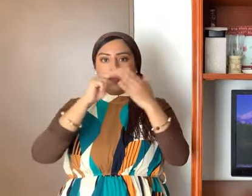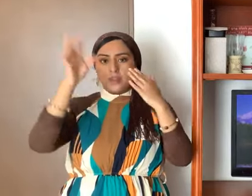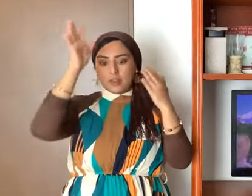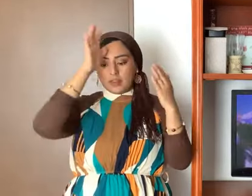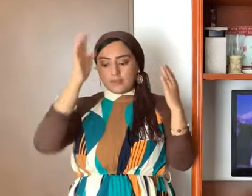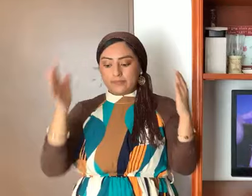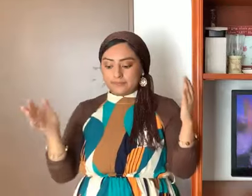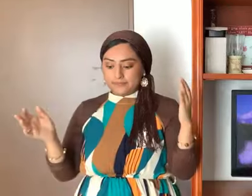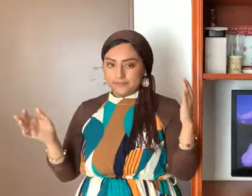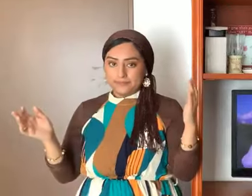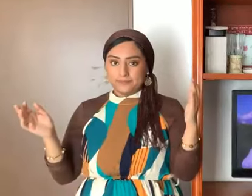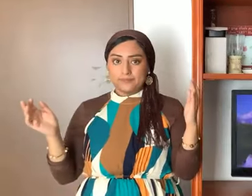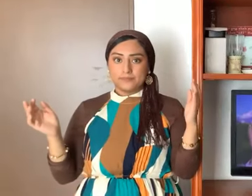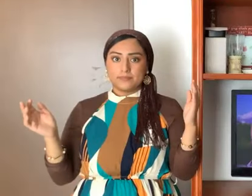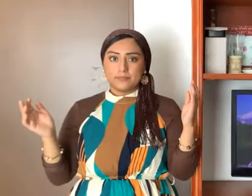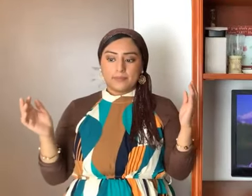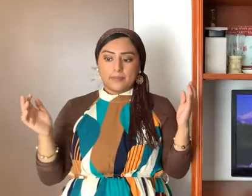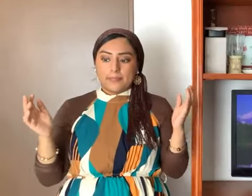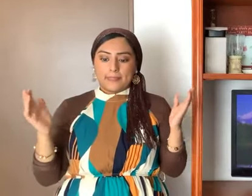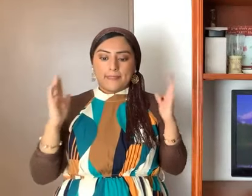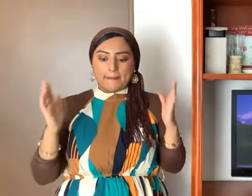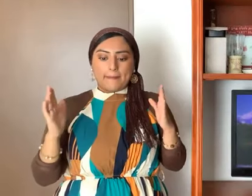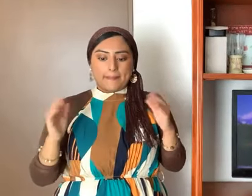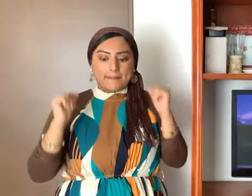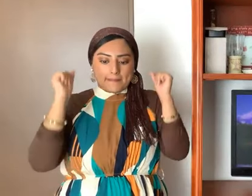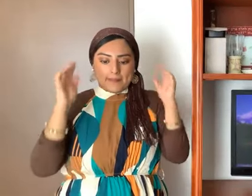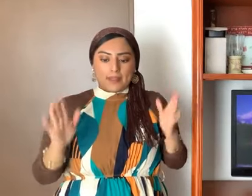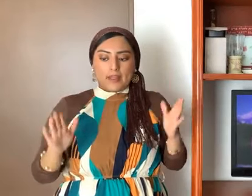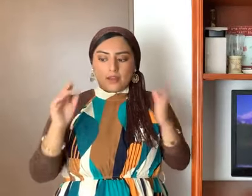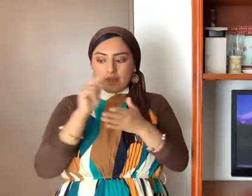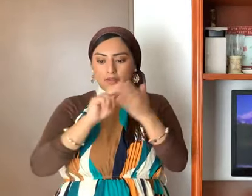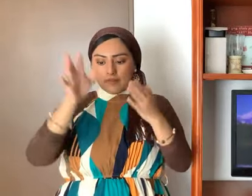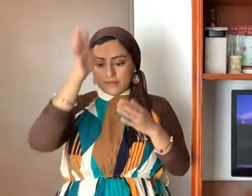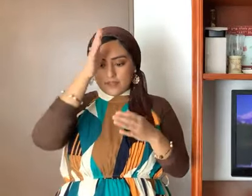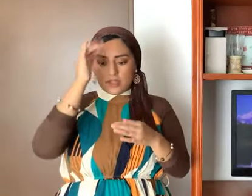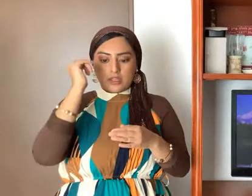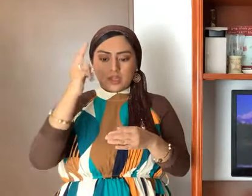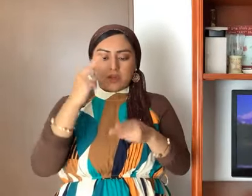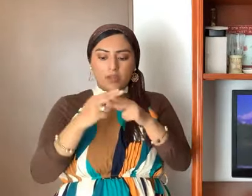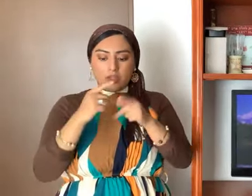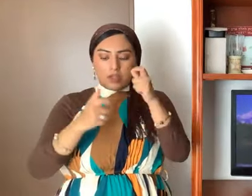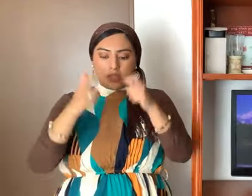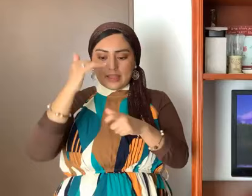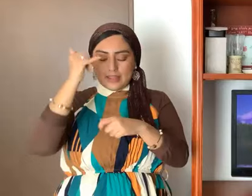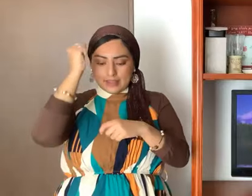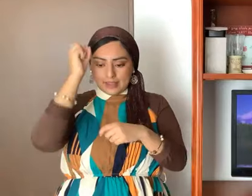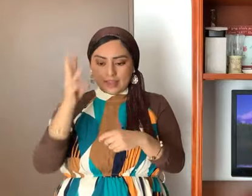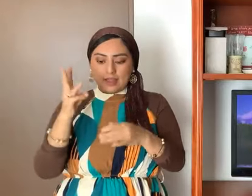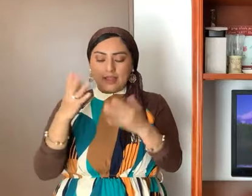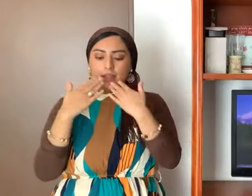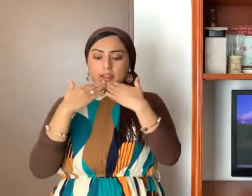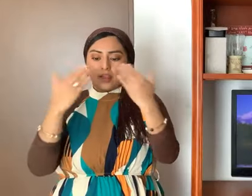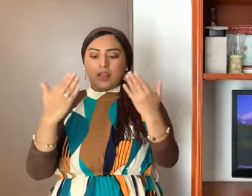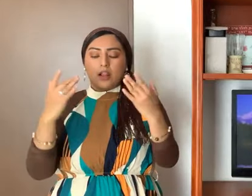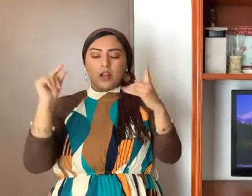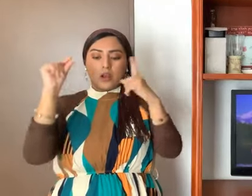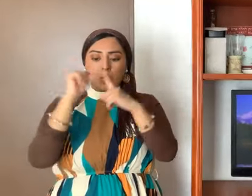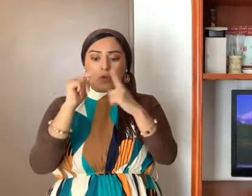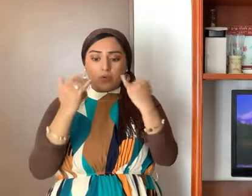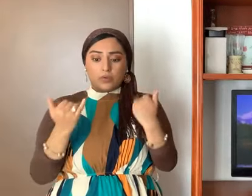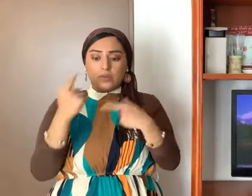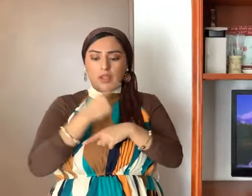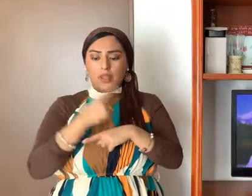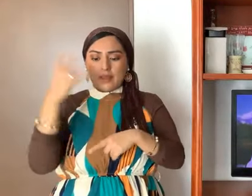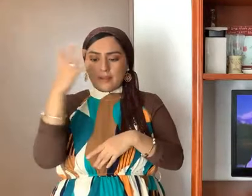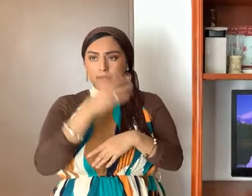palabra y pidamos más fe. Padre eterno Yahweh, en el nombre de nuestro Adón Yahshua Mashiach, te damos gracias, Adón, por esta preciosa